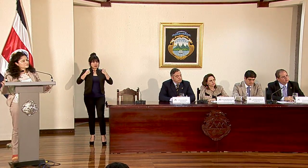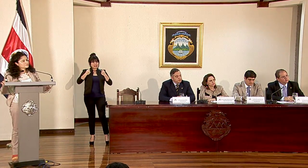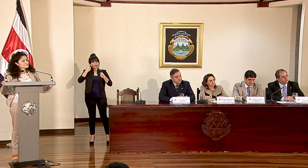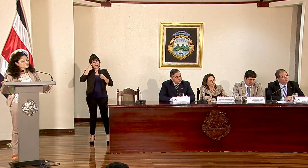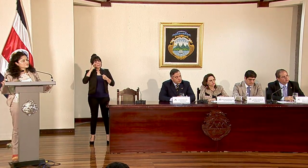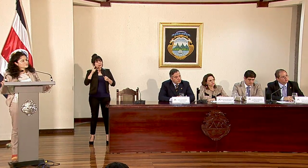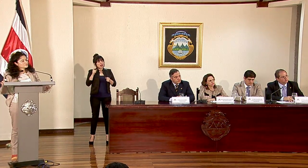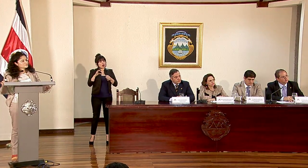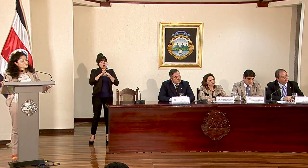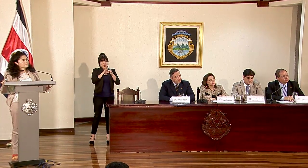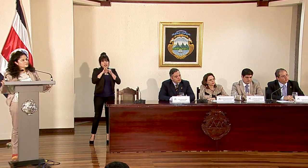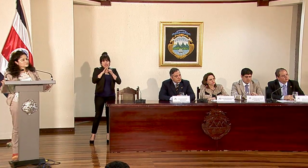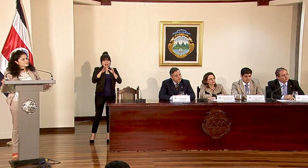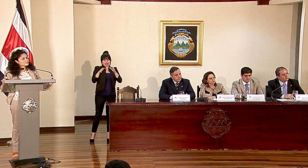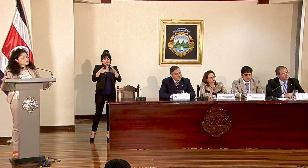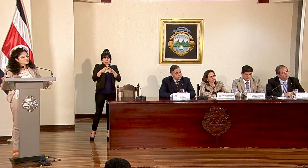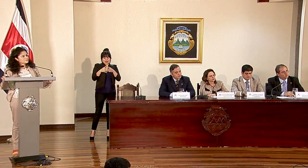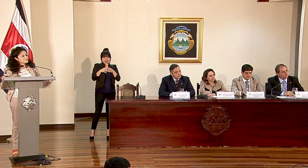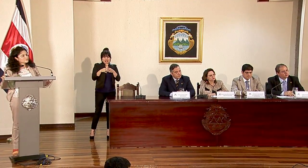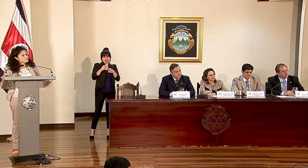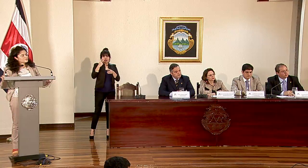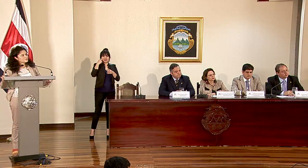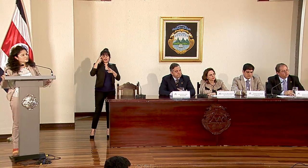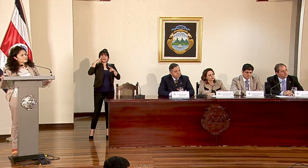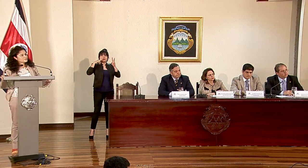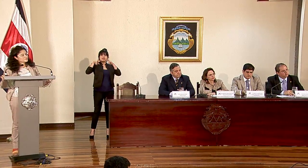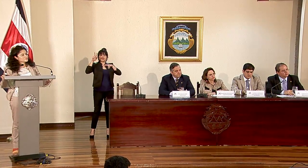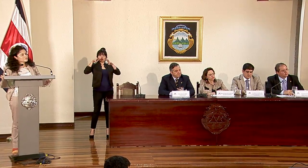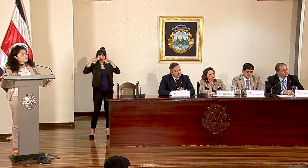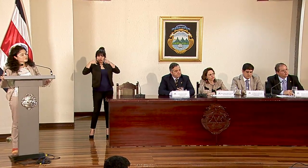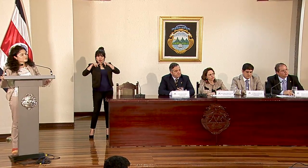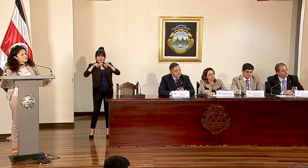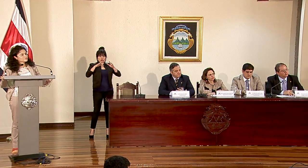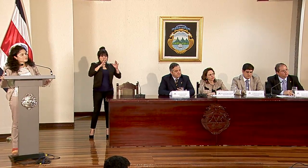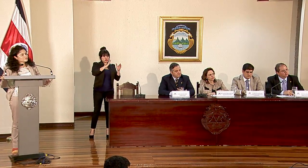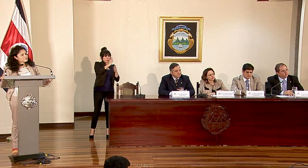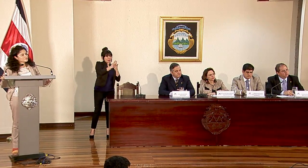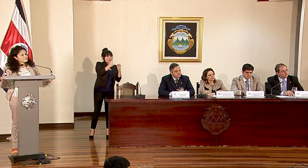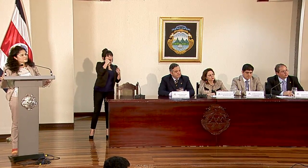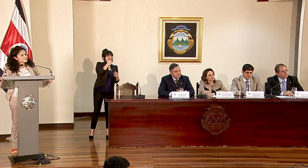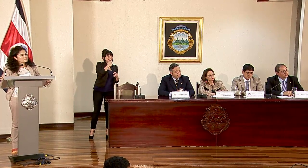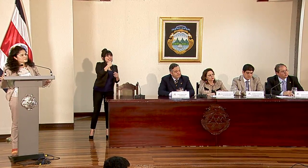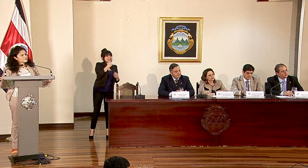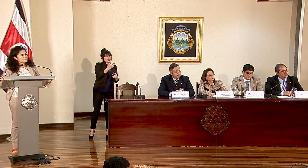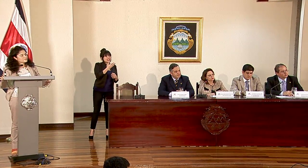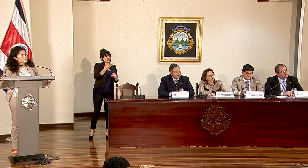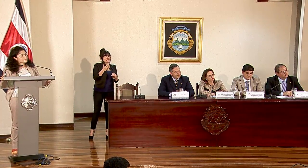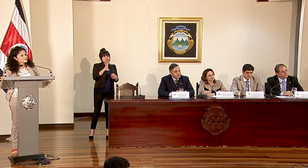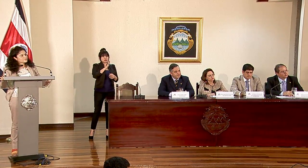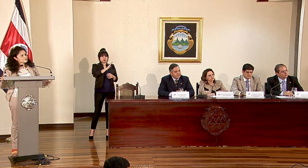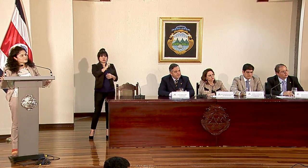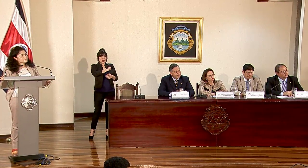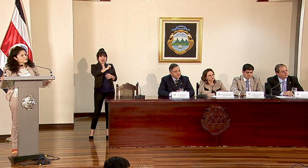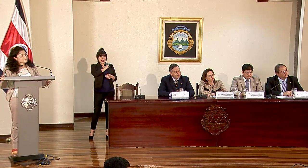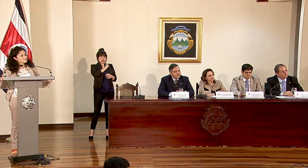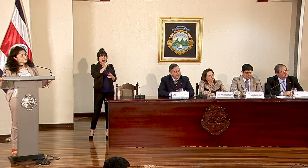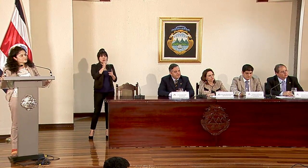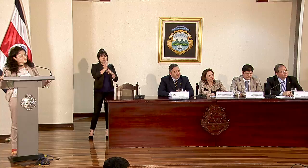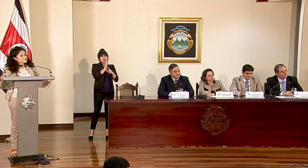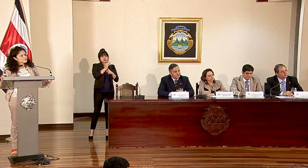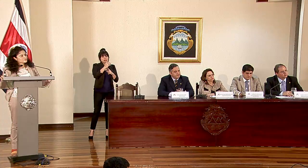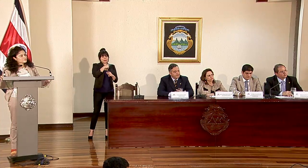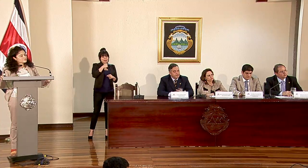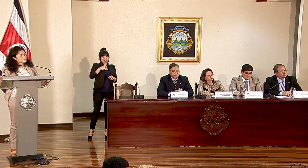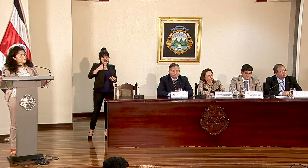coordinar un gabinete que se ve disperso todavía y en su parte, porque dice que las actitudes populistas que ha tenido el